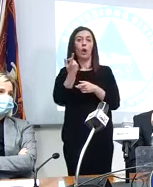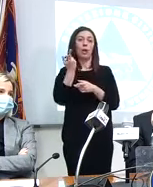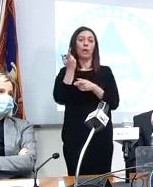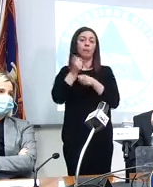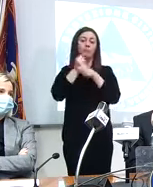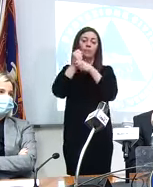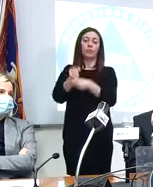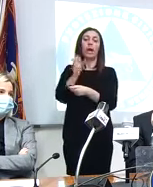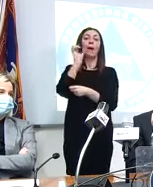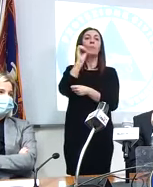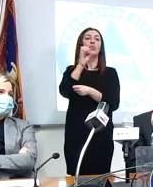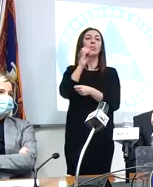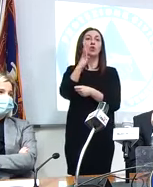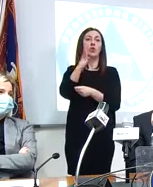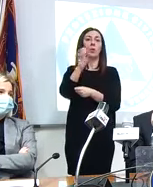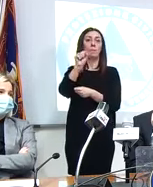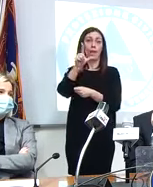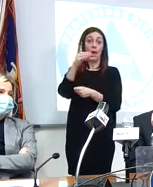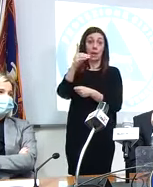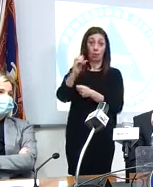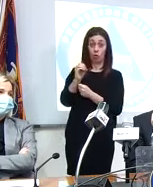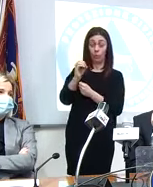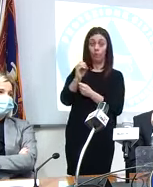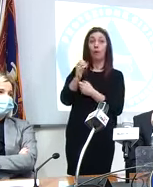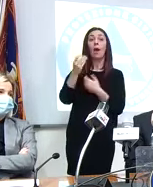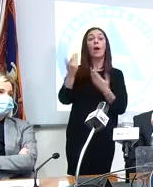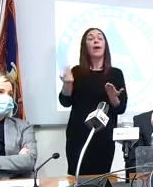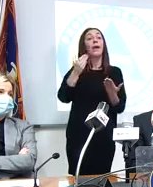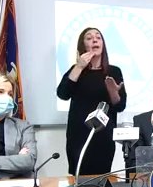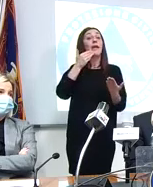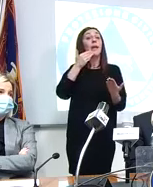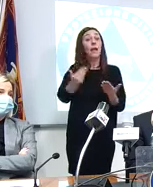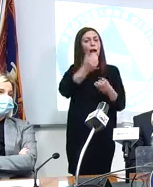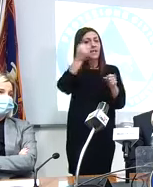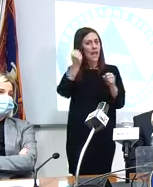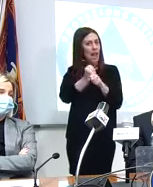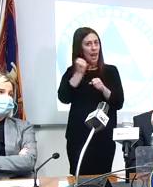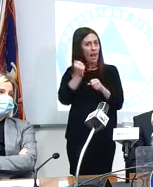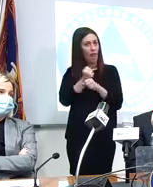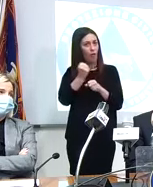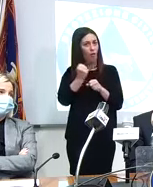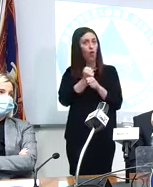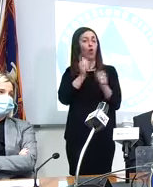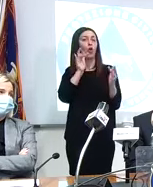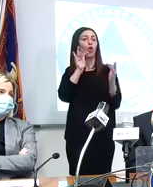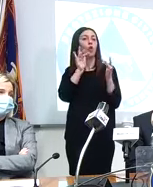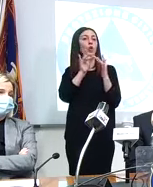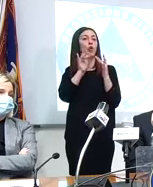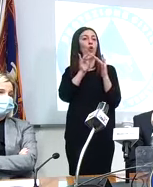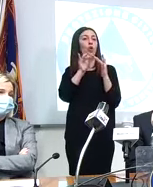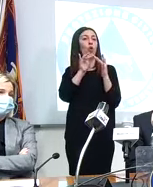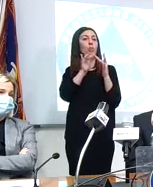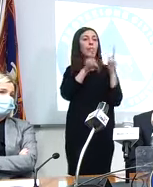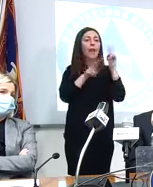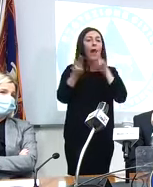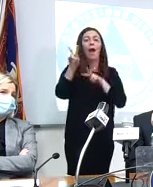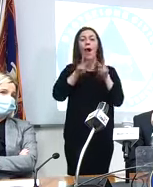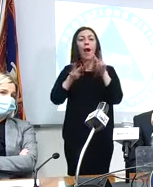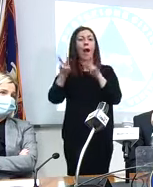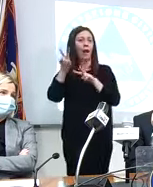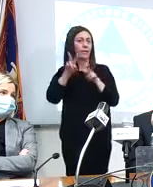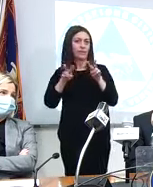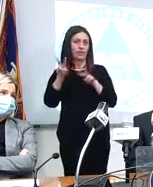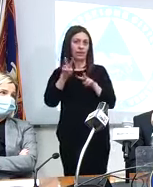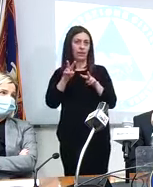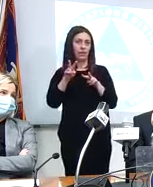resto. Grazie al lavoro del contact tracing, che oggi lo chiamiamo il paradosso della virtualità, perché ci hanno sputtanato